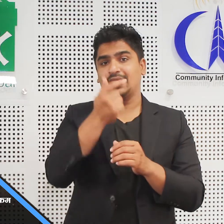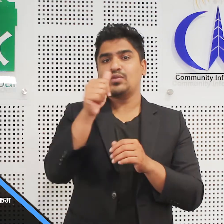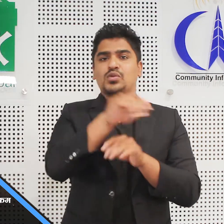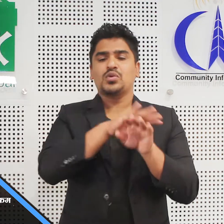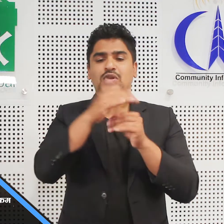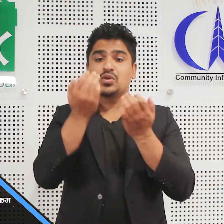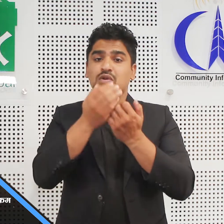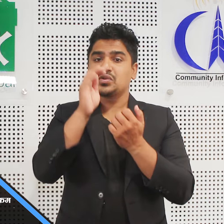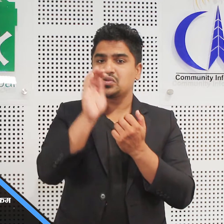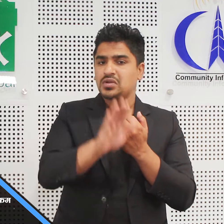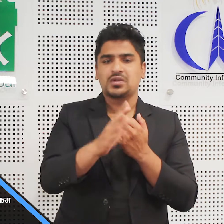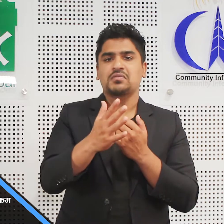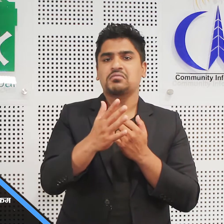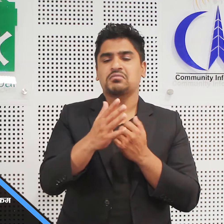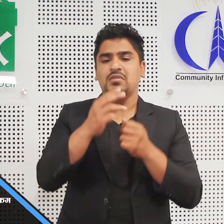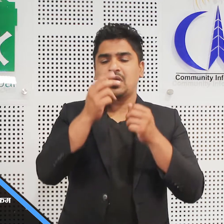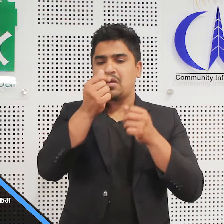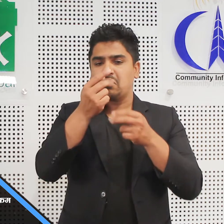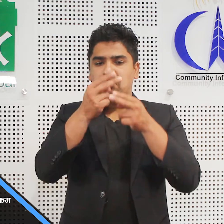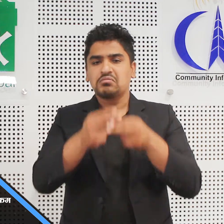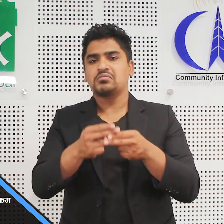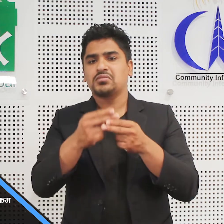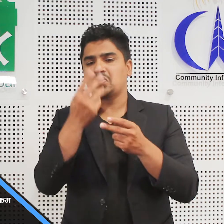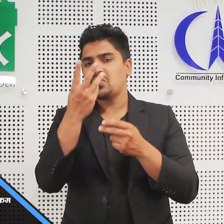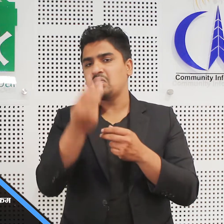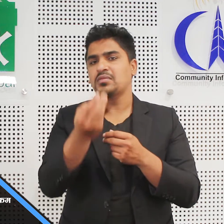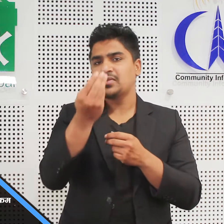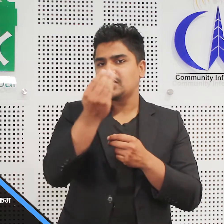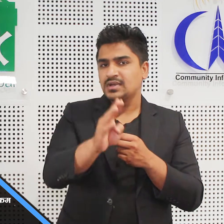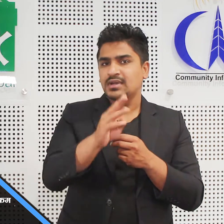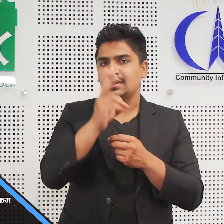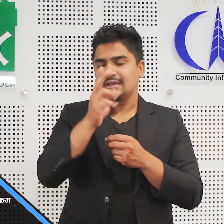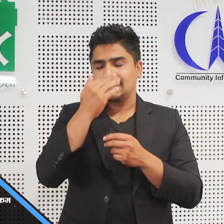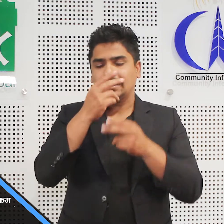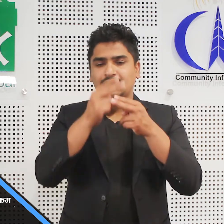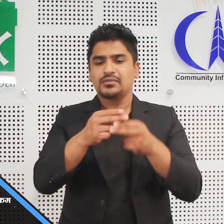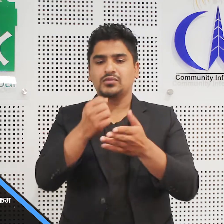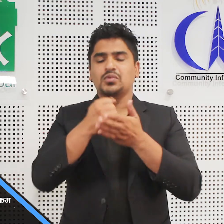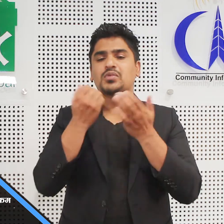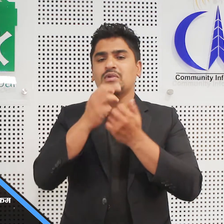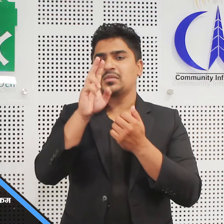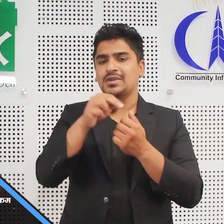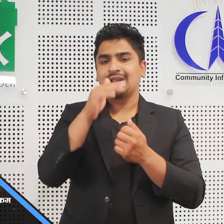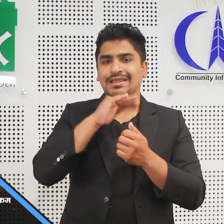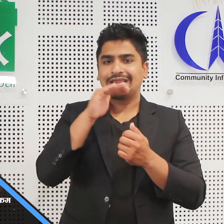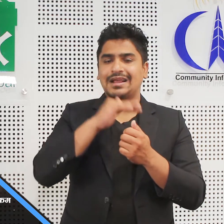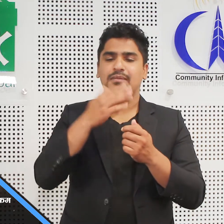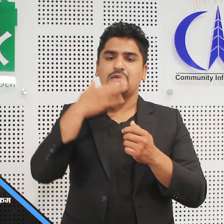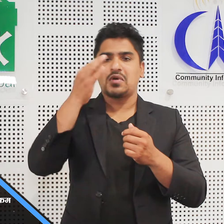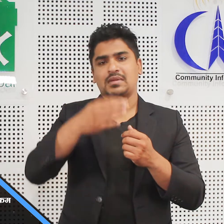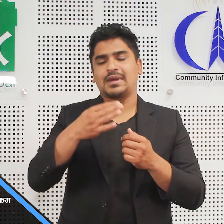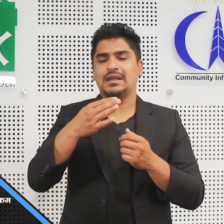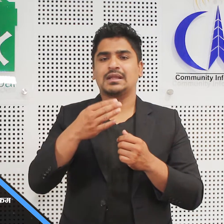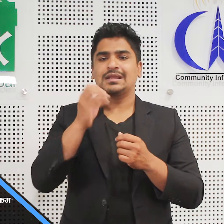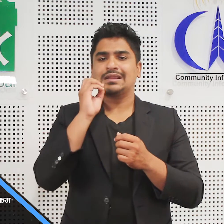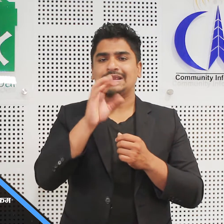गर्न सक्दैन नि त, आर्थिकको कमी कमजोर हुन्छ, त्यही भएर आर्थिक चाहिँ पुरा गरिदिनुपर्छ। त्यही भएर तालिम चाहिँ अनिवार्य दिँदा झन् राम्रो